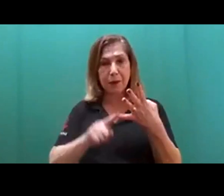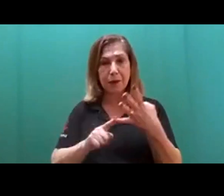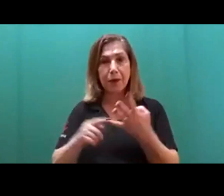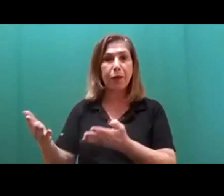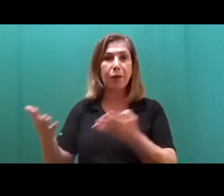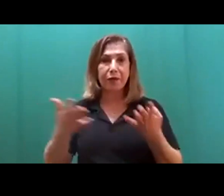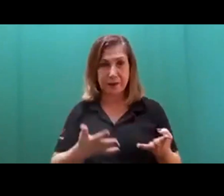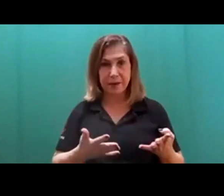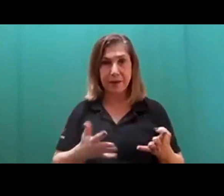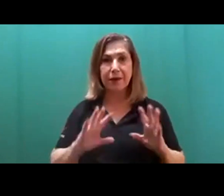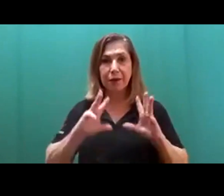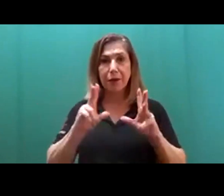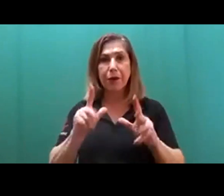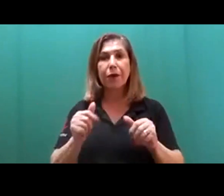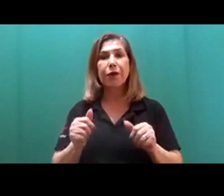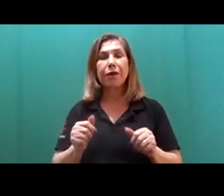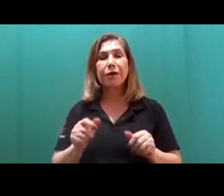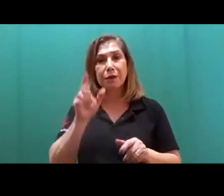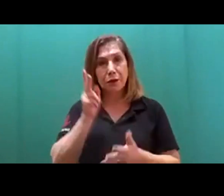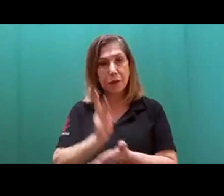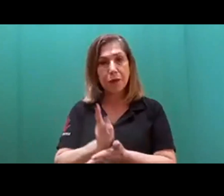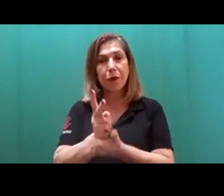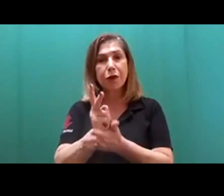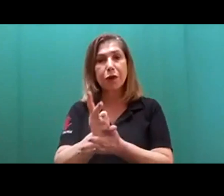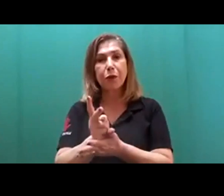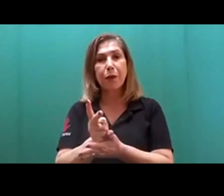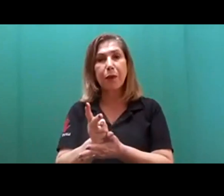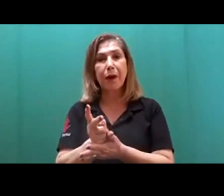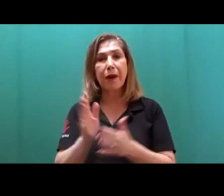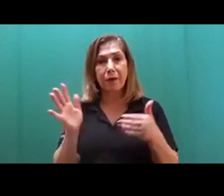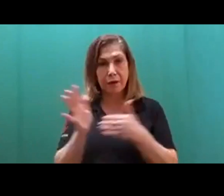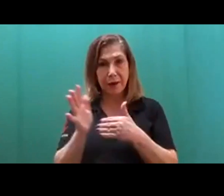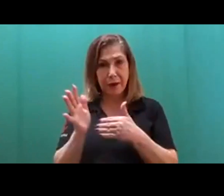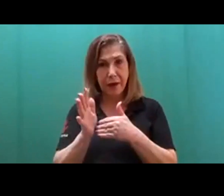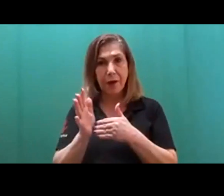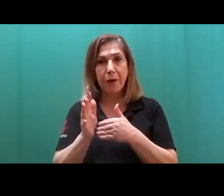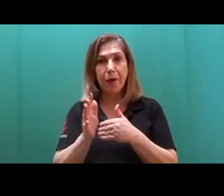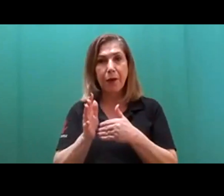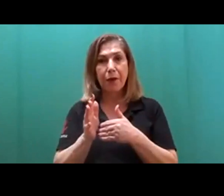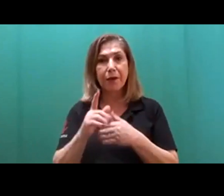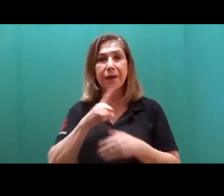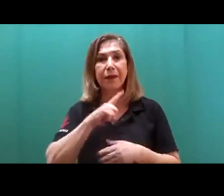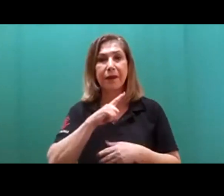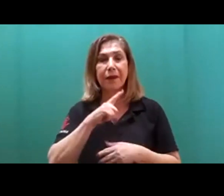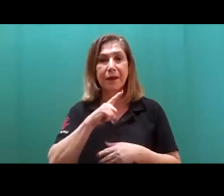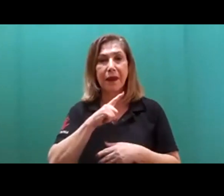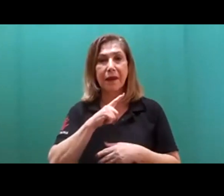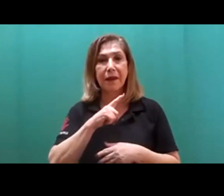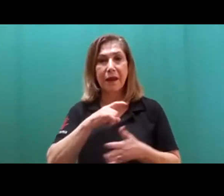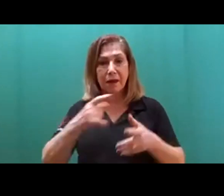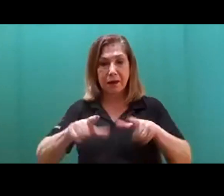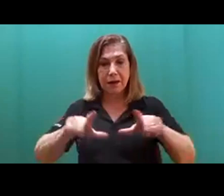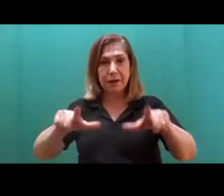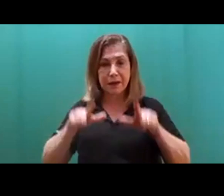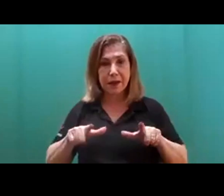todos, a todas, para permanecerem conosco na sessão de encerramento, quando teremos a certificação dos